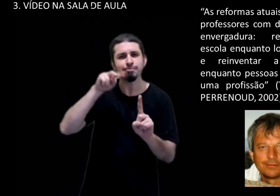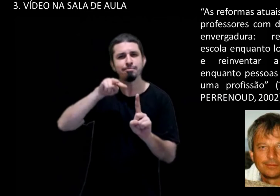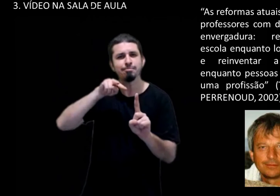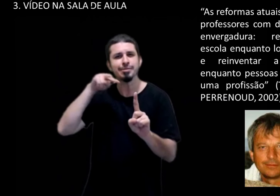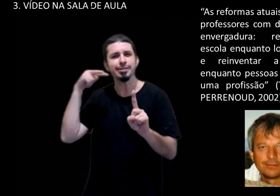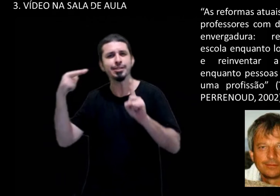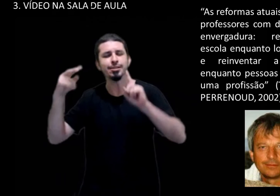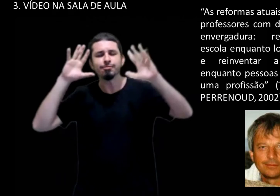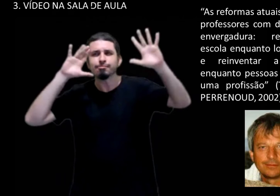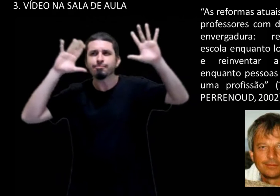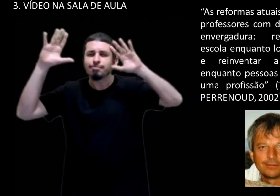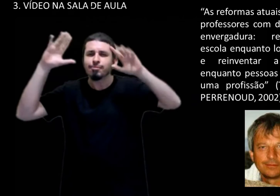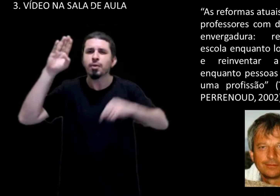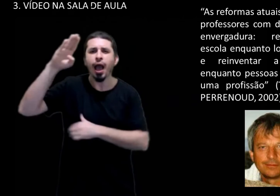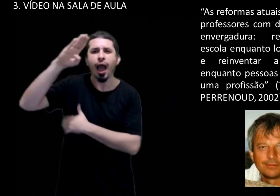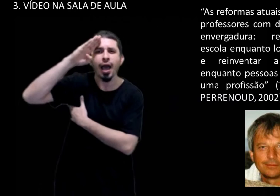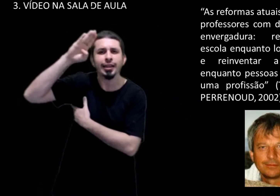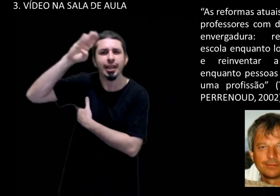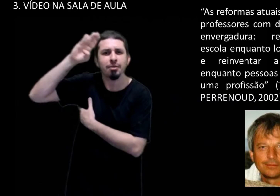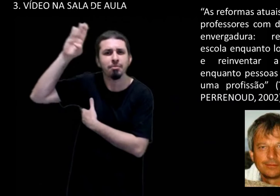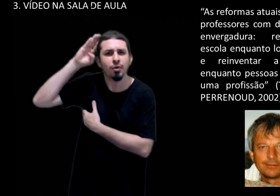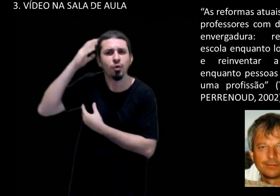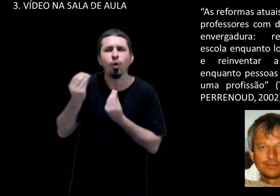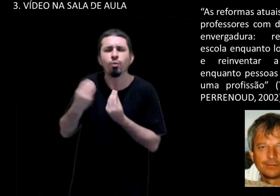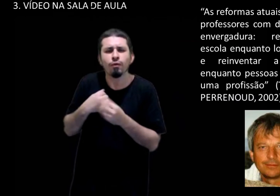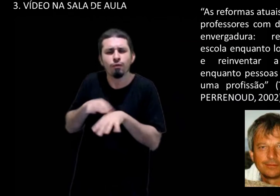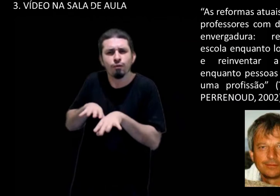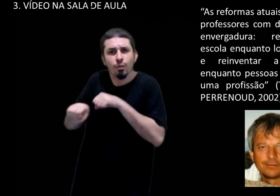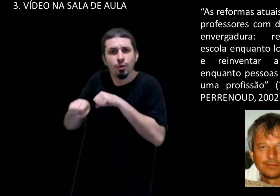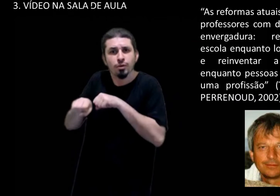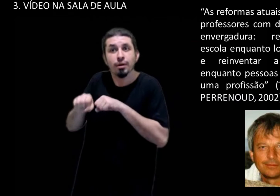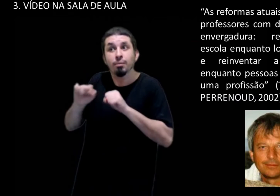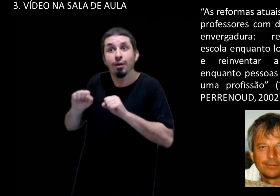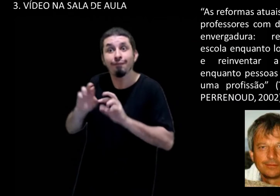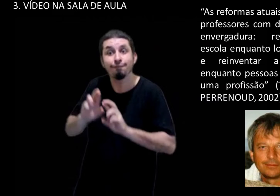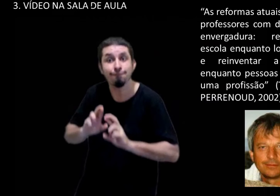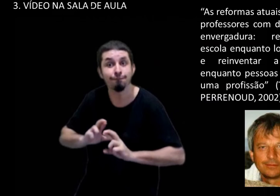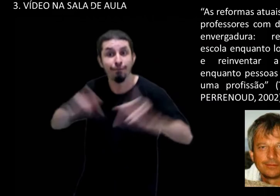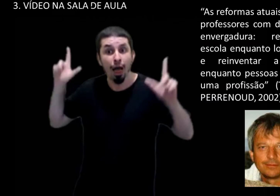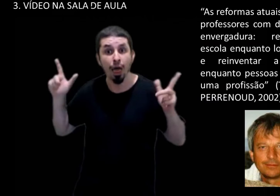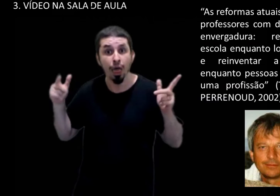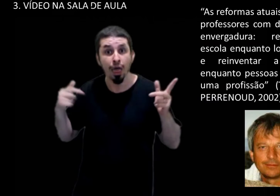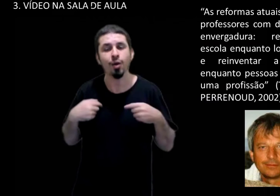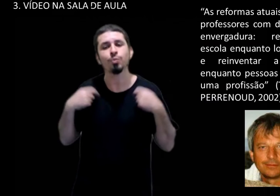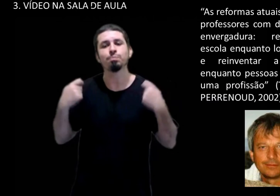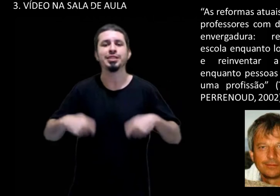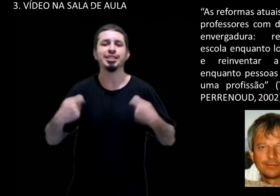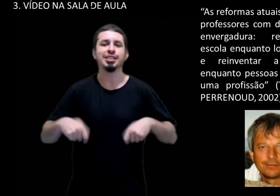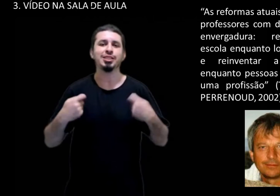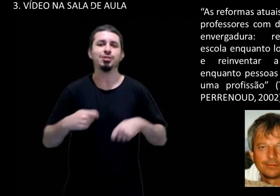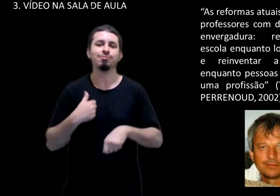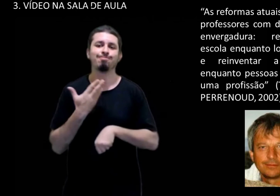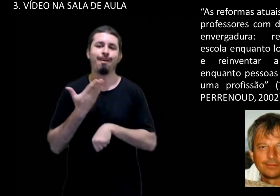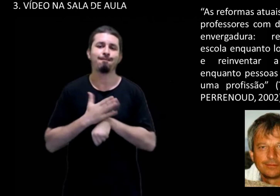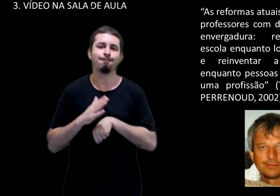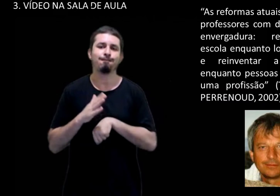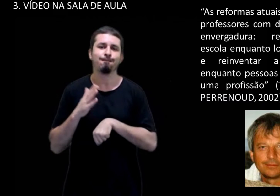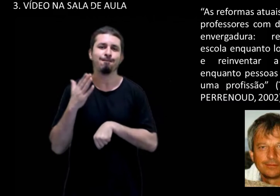inicial. Logo, necessita-se reinventar práticas pedagógicas, relações profissionais com os colegas, com a